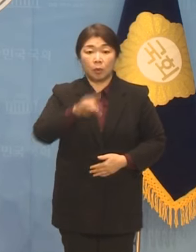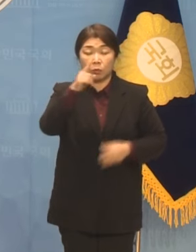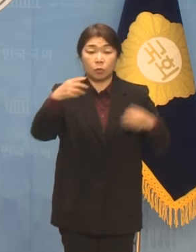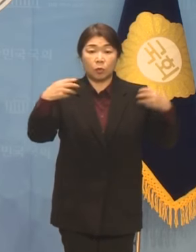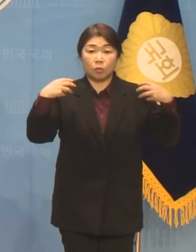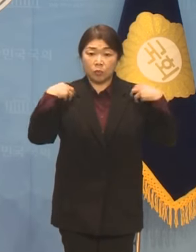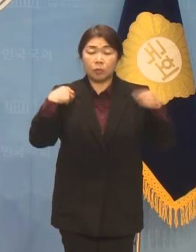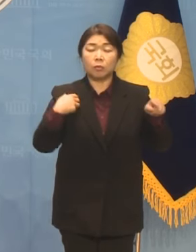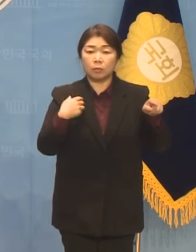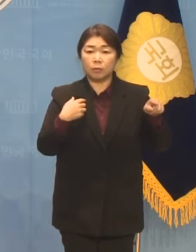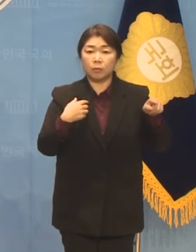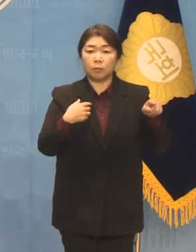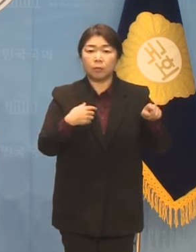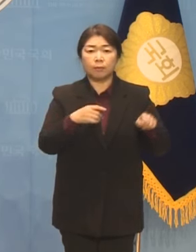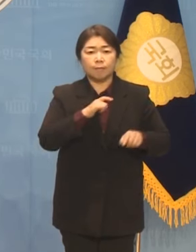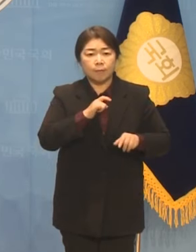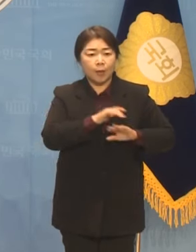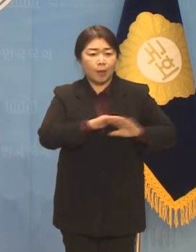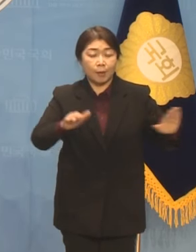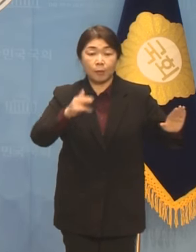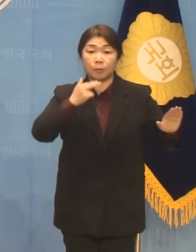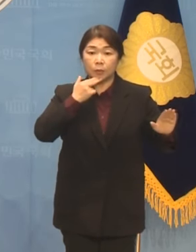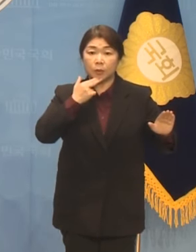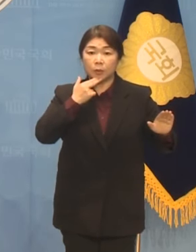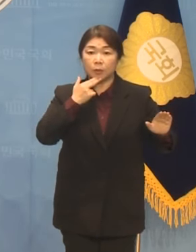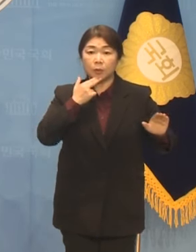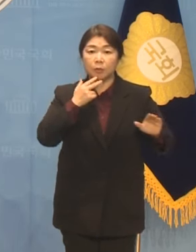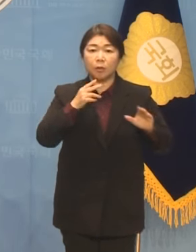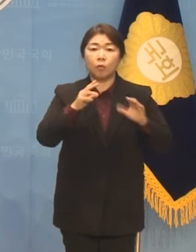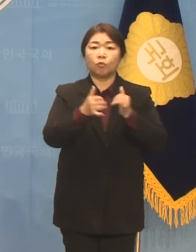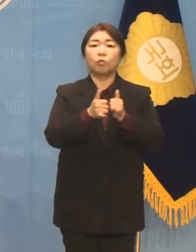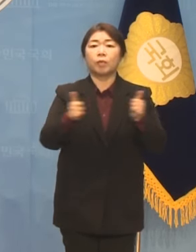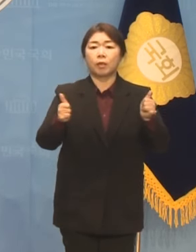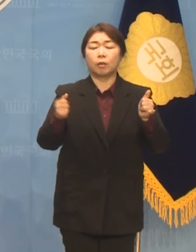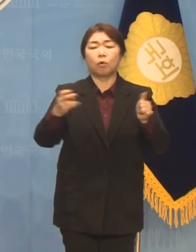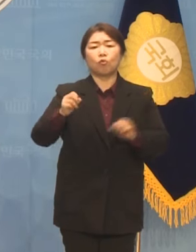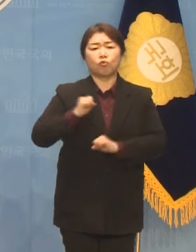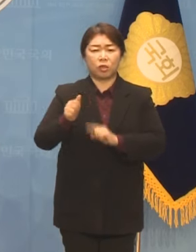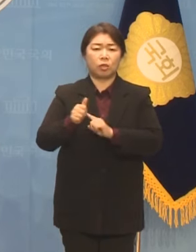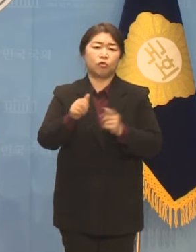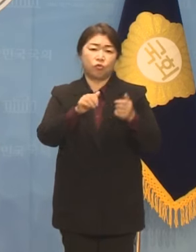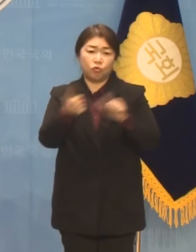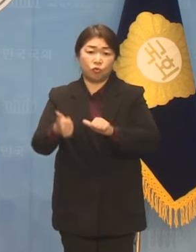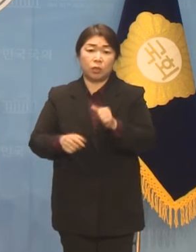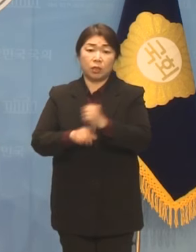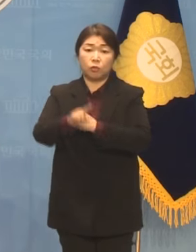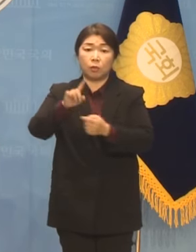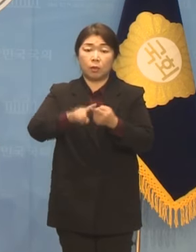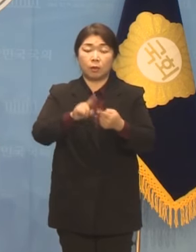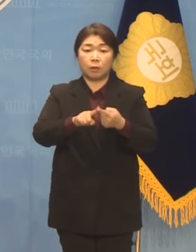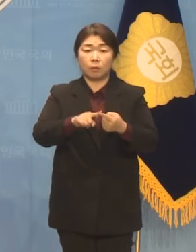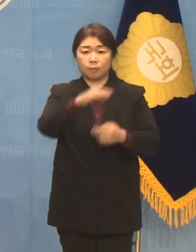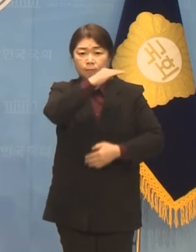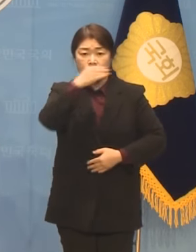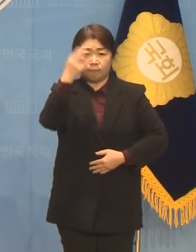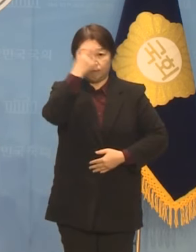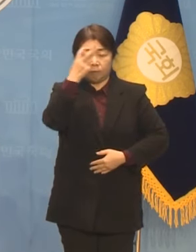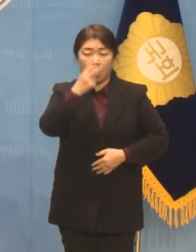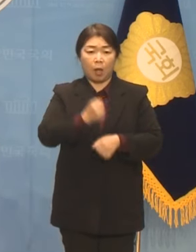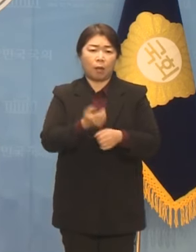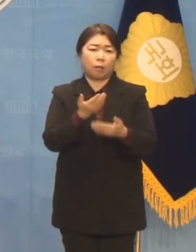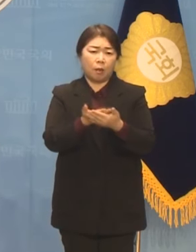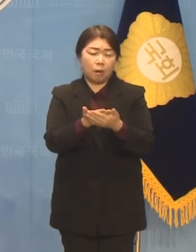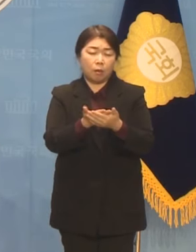여당은 의혹을 해소하기는커녕 소중한 국민이자 장병이 사망한 이유를 제대로 밝히자는